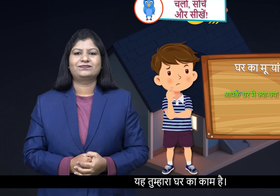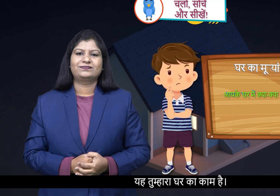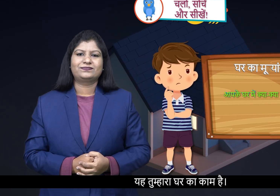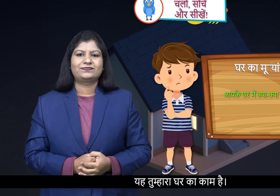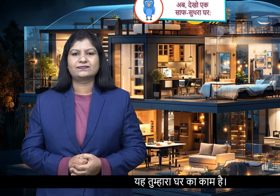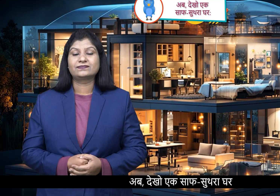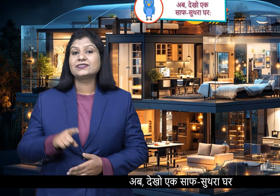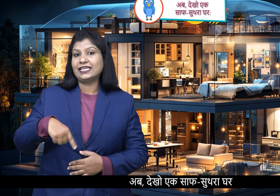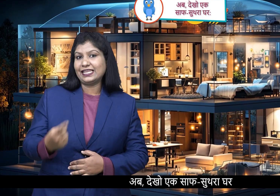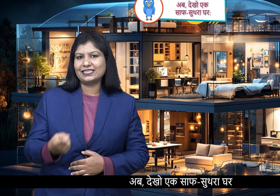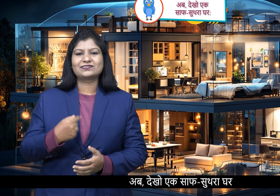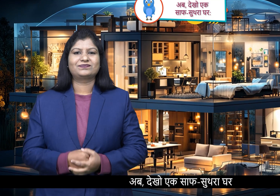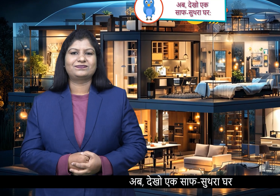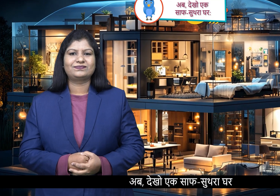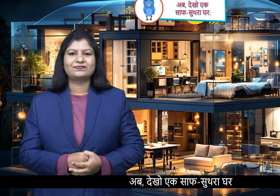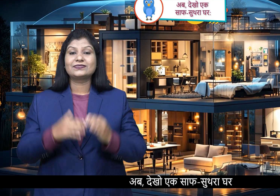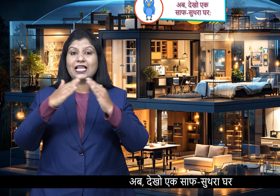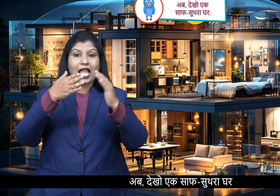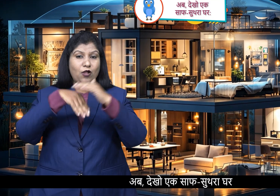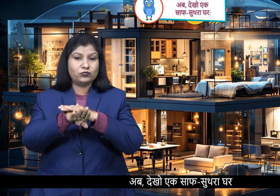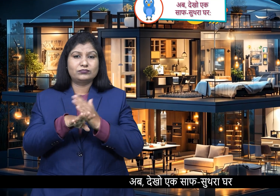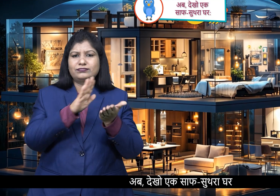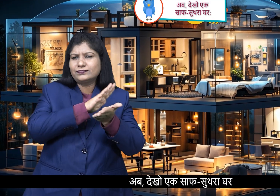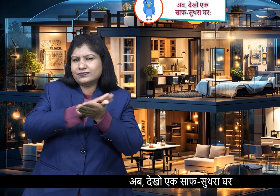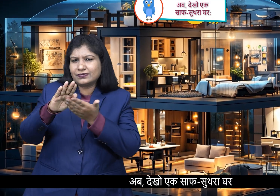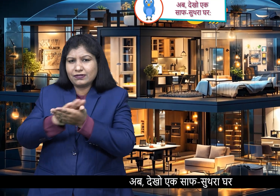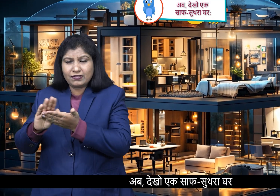का काम है। आप देखो एक साफ सुथरा घर।